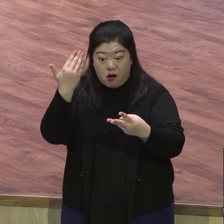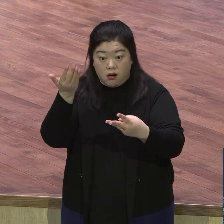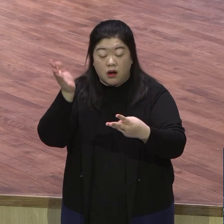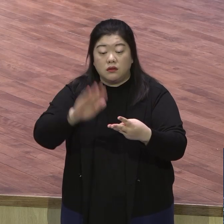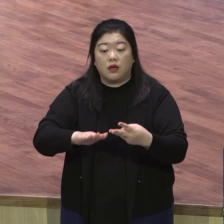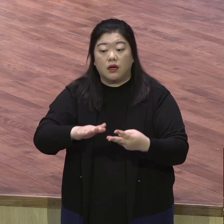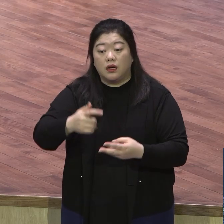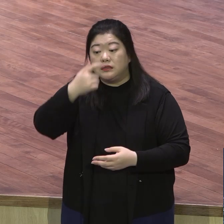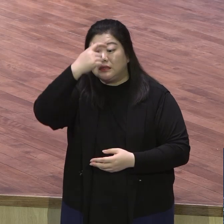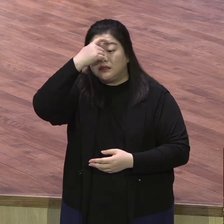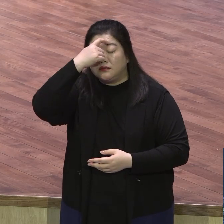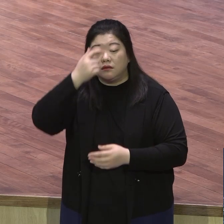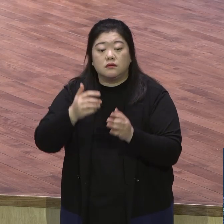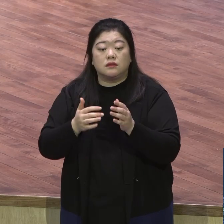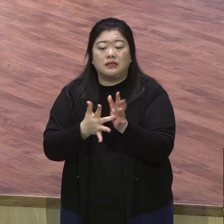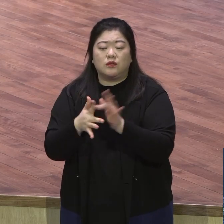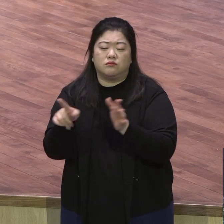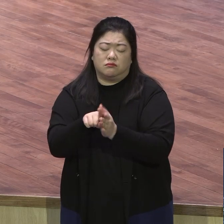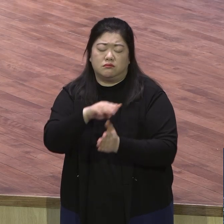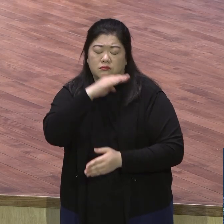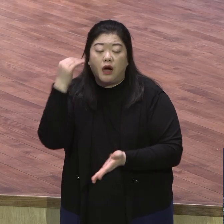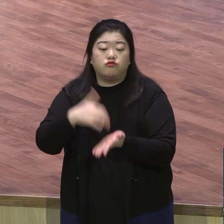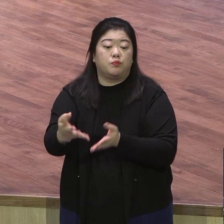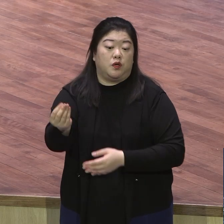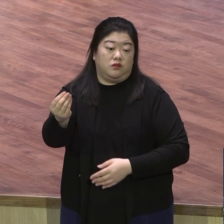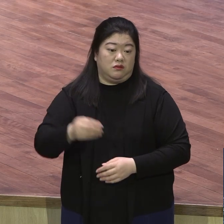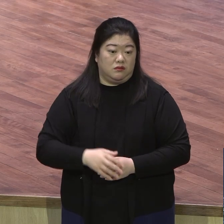차별금지법 동생의 막을 자가 몇 명 있습니까?